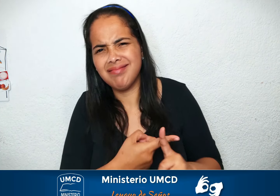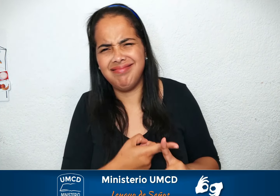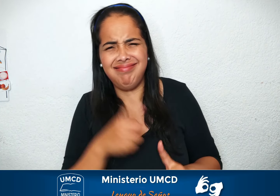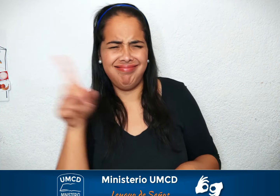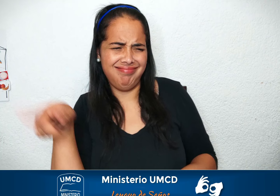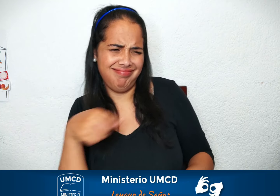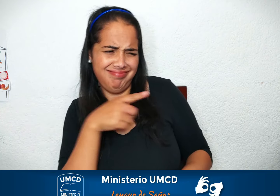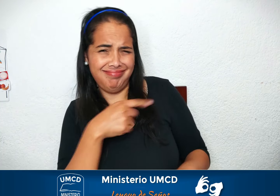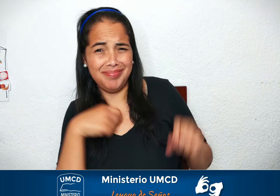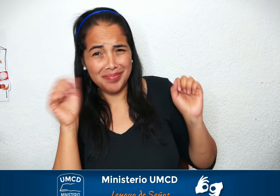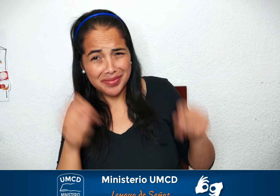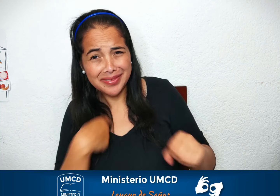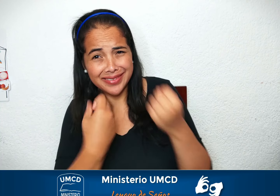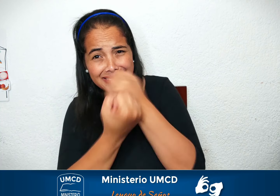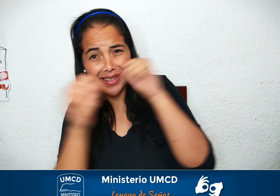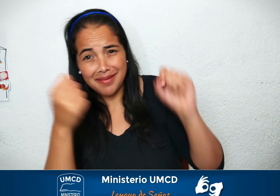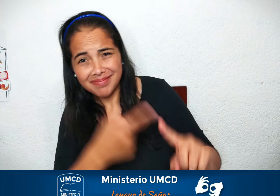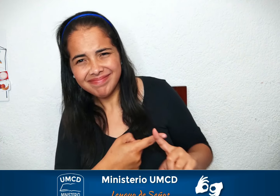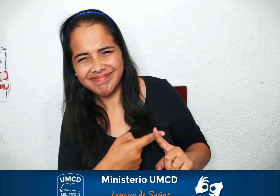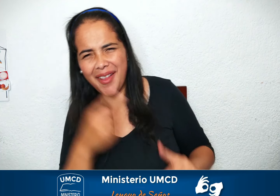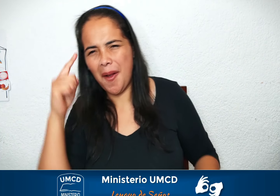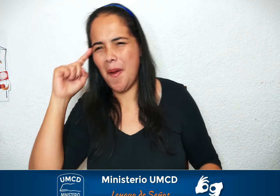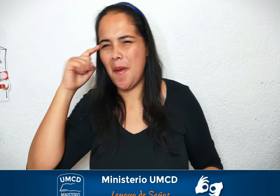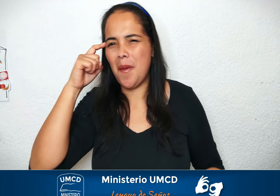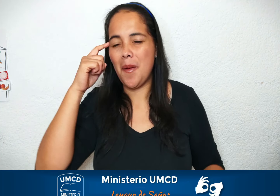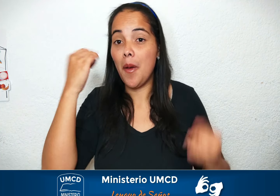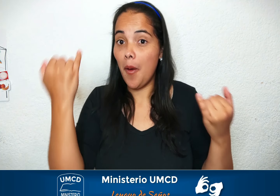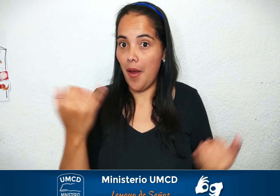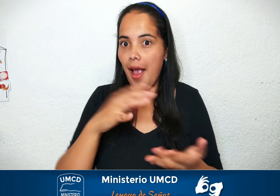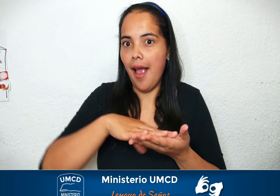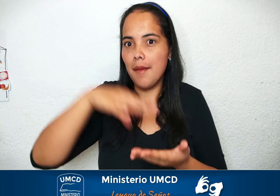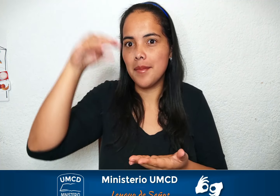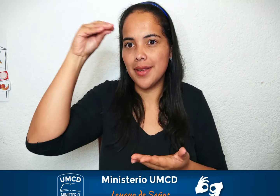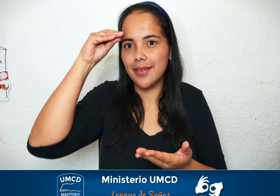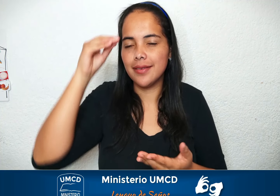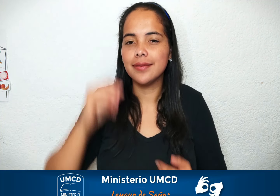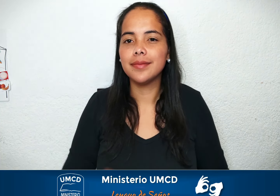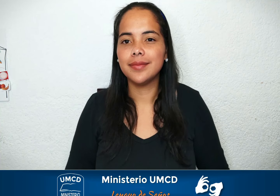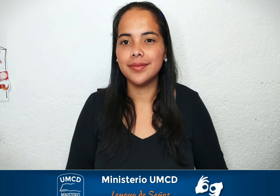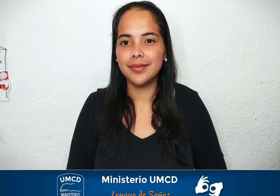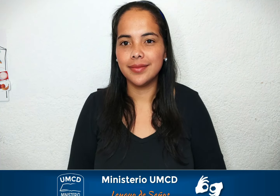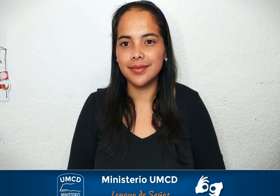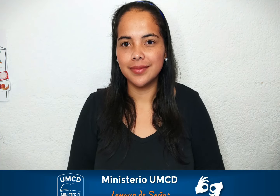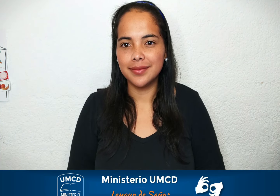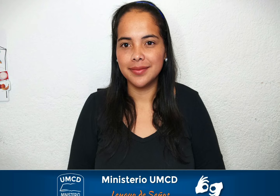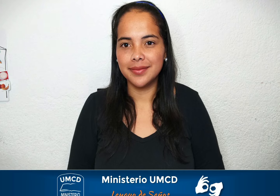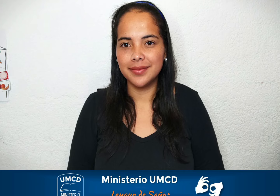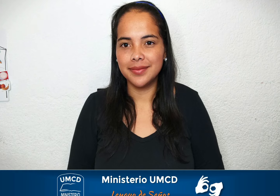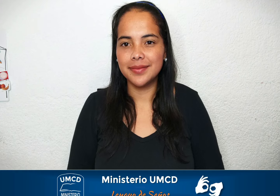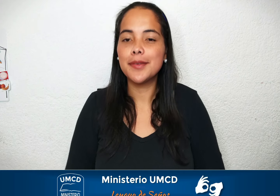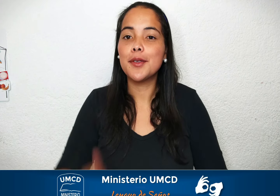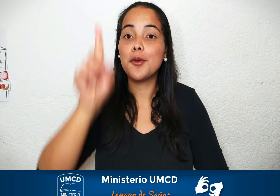una locura. Es nuestra lección de hoy día aquí, en Un Momento con Dios.